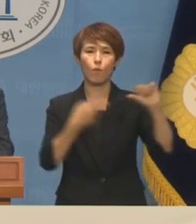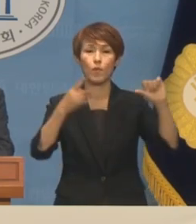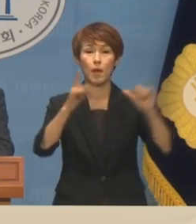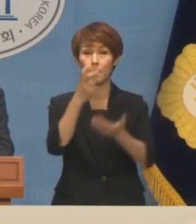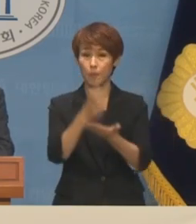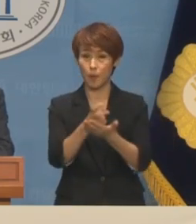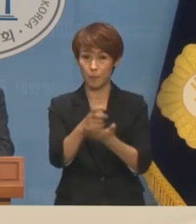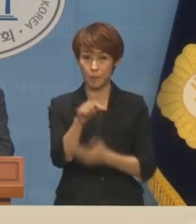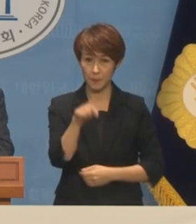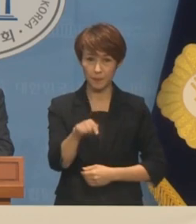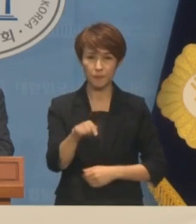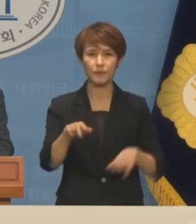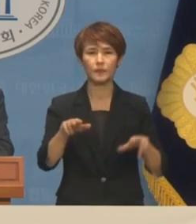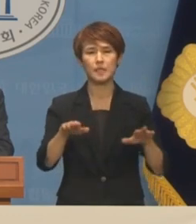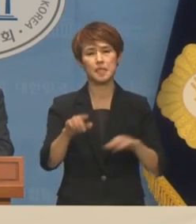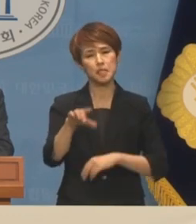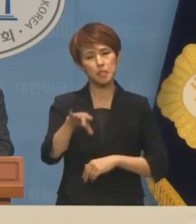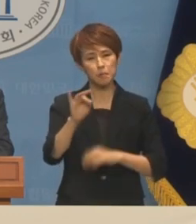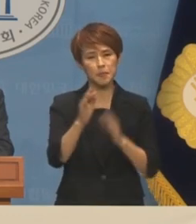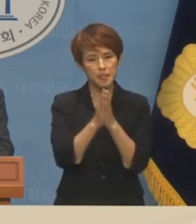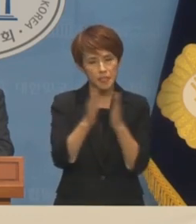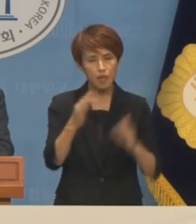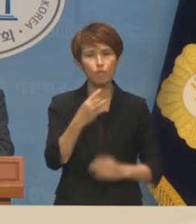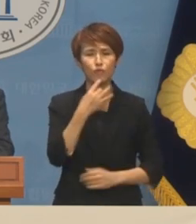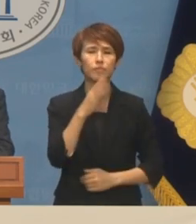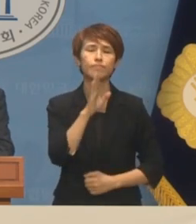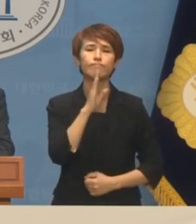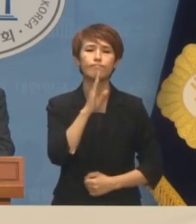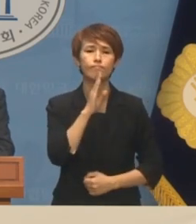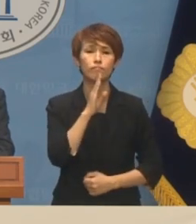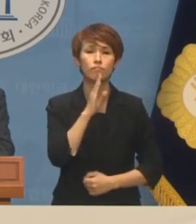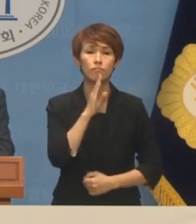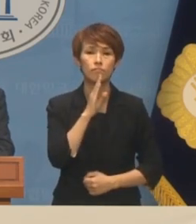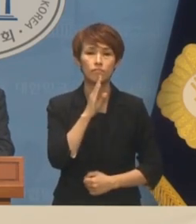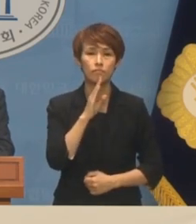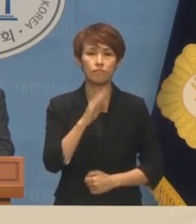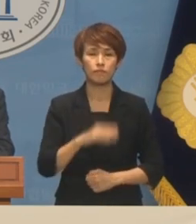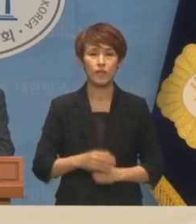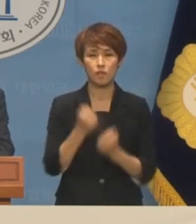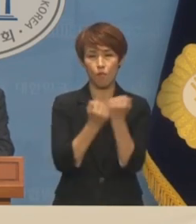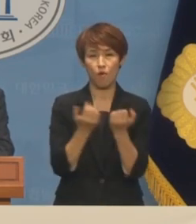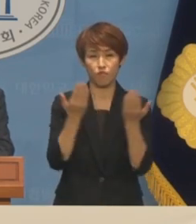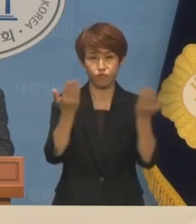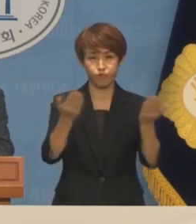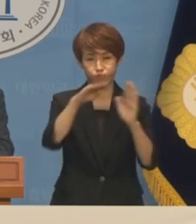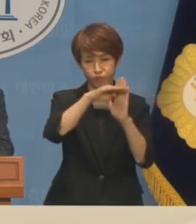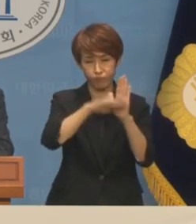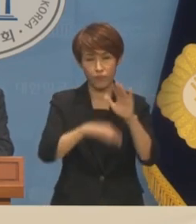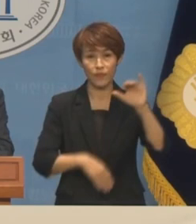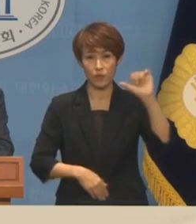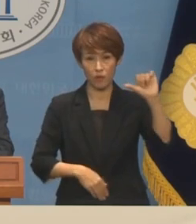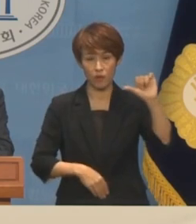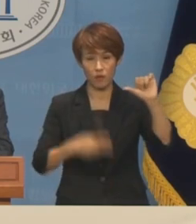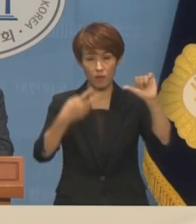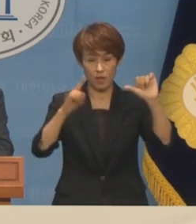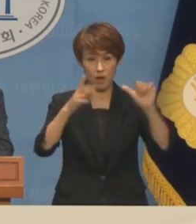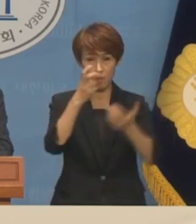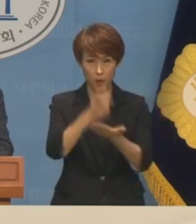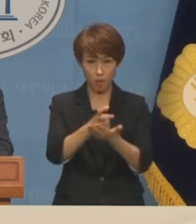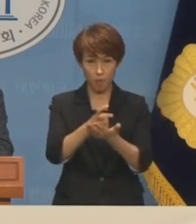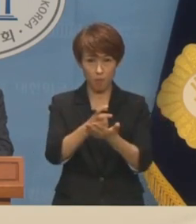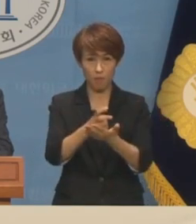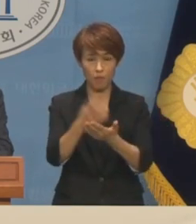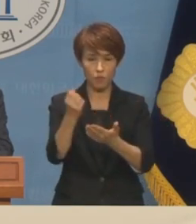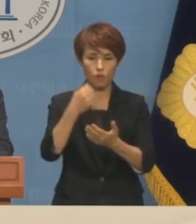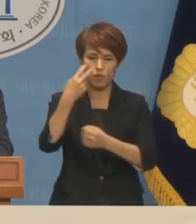법안은 이제 작은 시작에 불과합니다. 지금까지 말씀드린 패키지 법안들만으로 지난